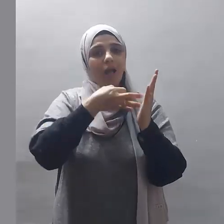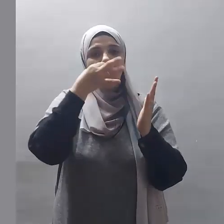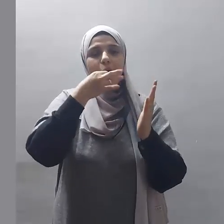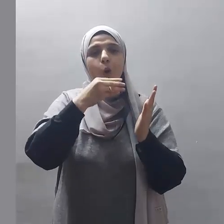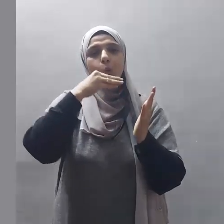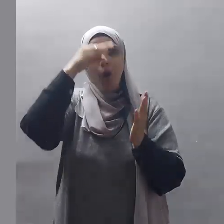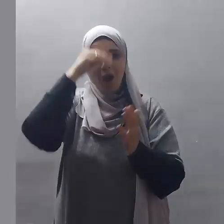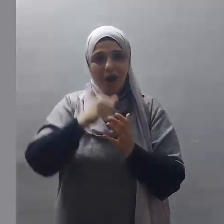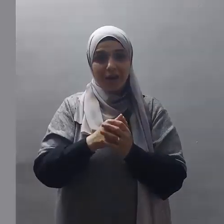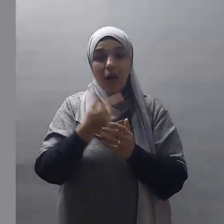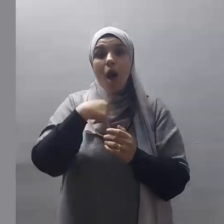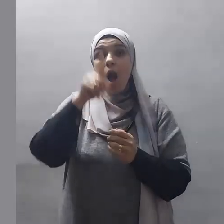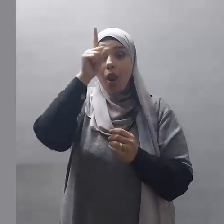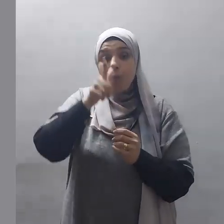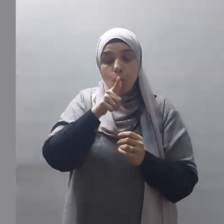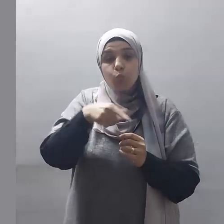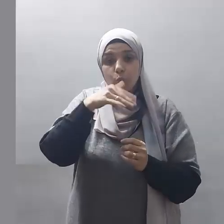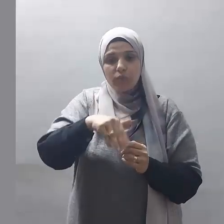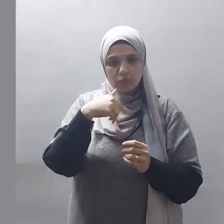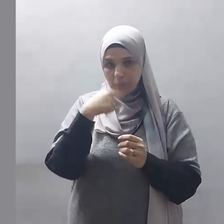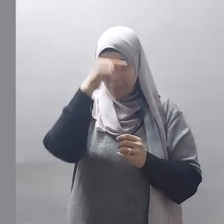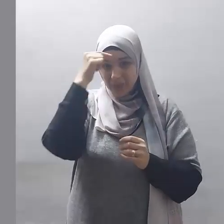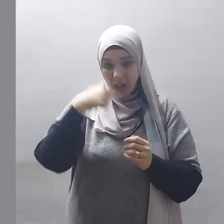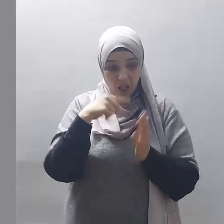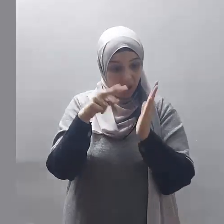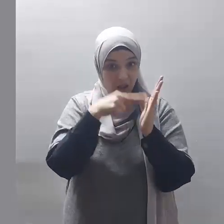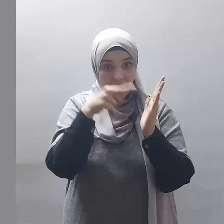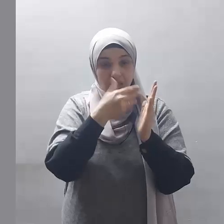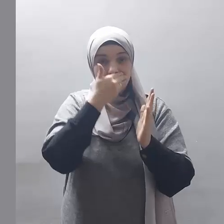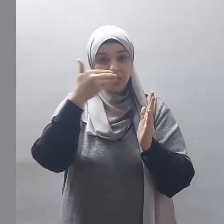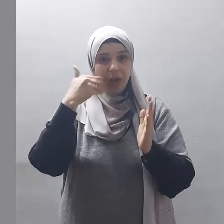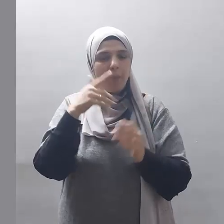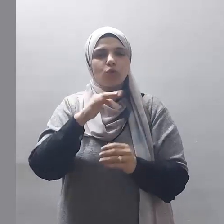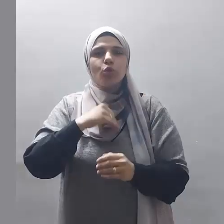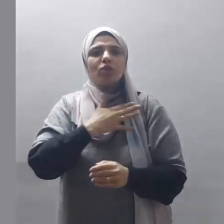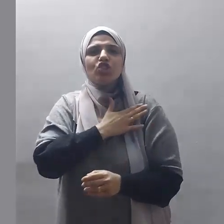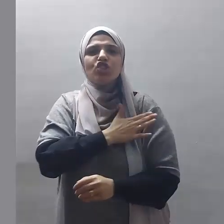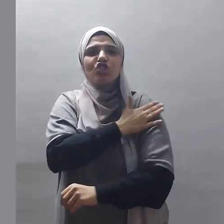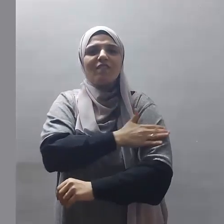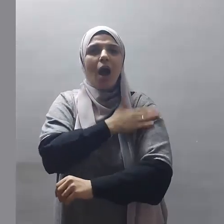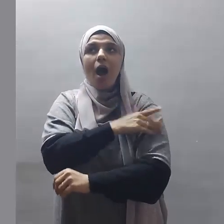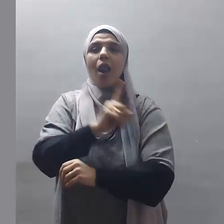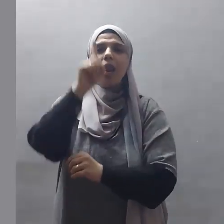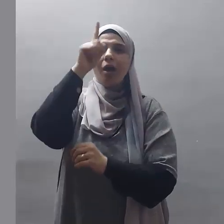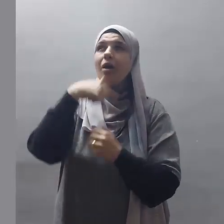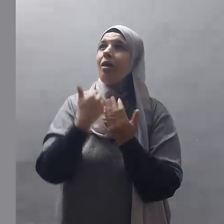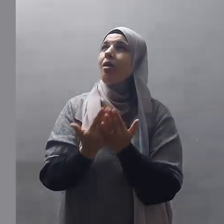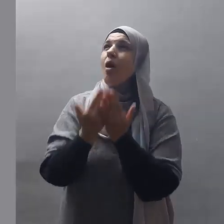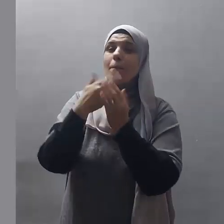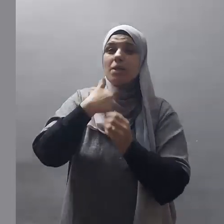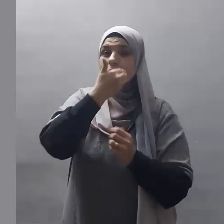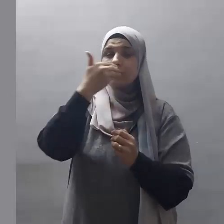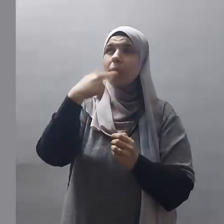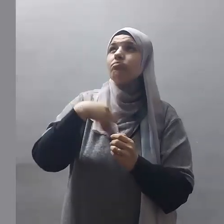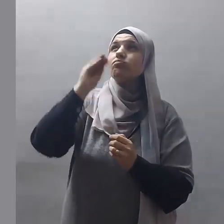الصيام والقران يشفعان للعبد فيقول الصيام اي ربي اني منعته الطعام والشهوات